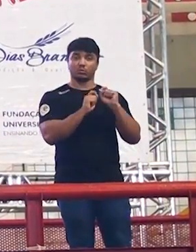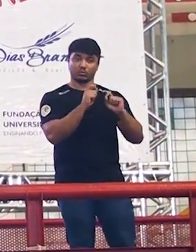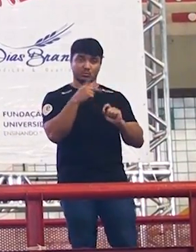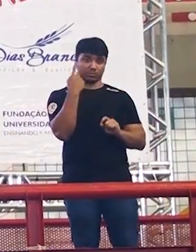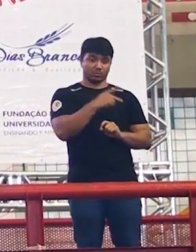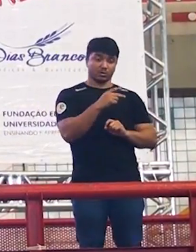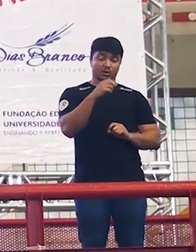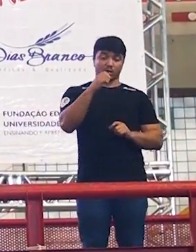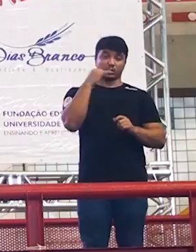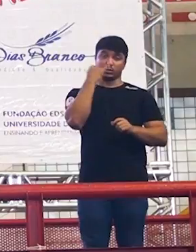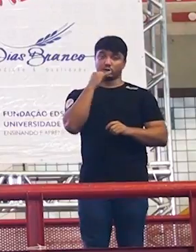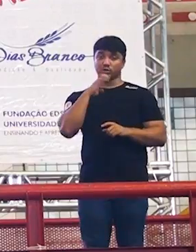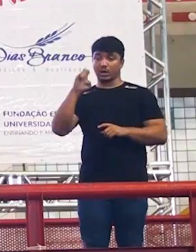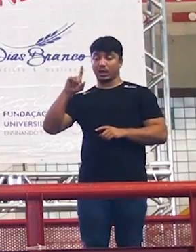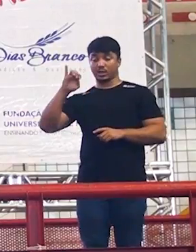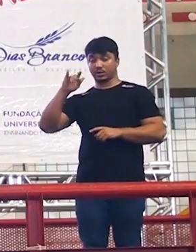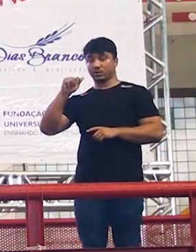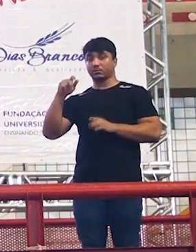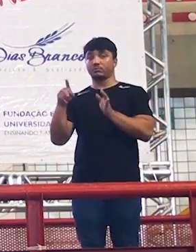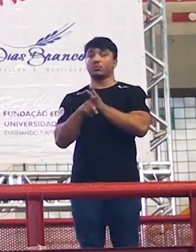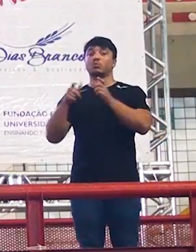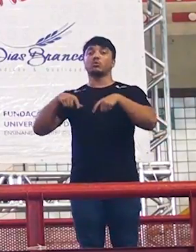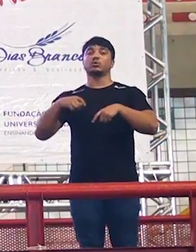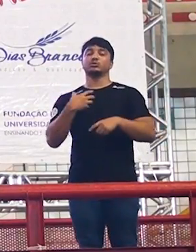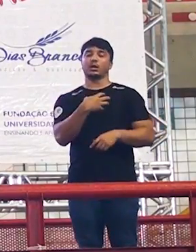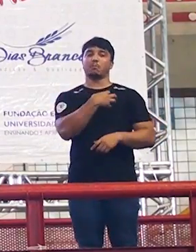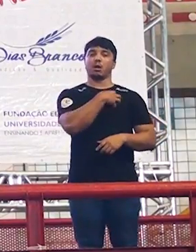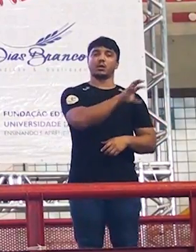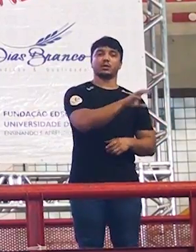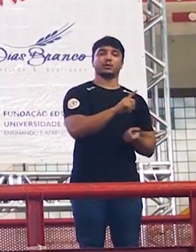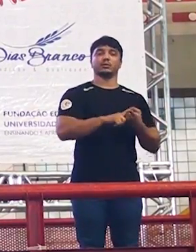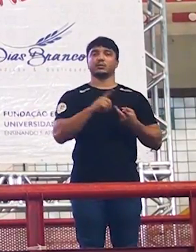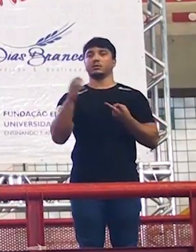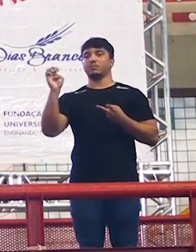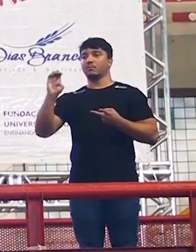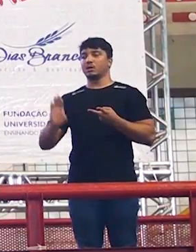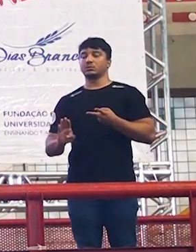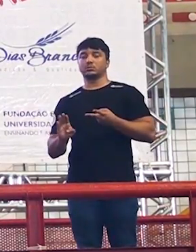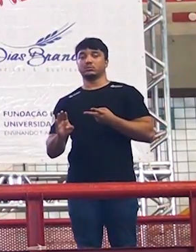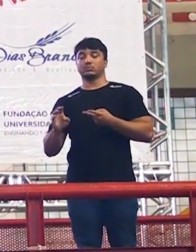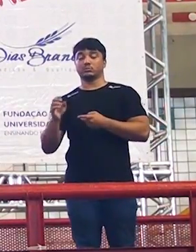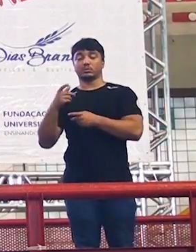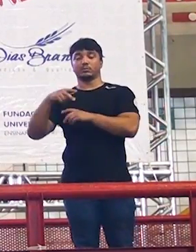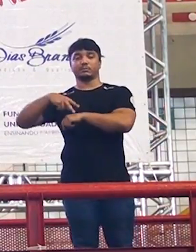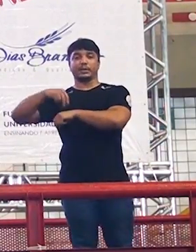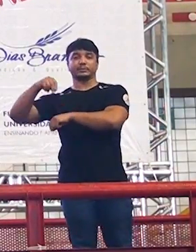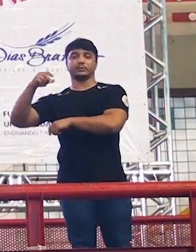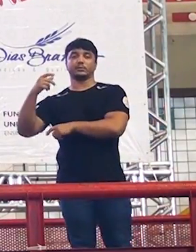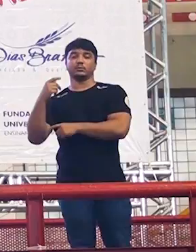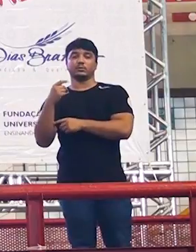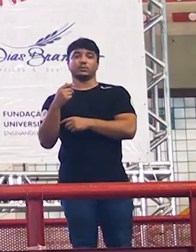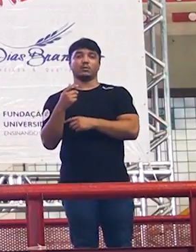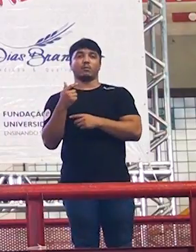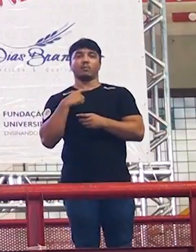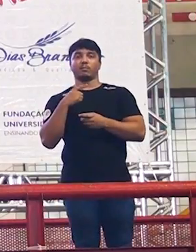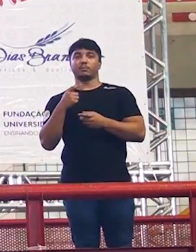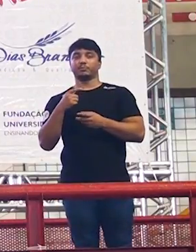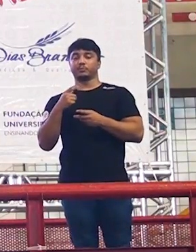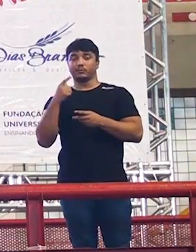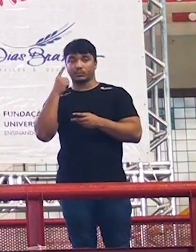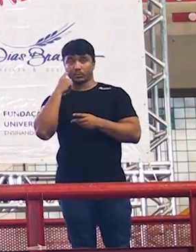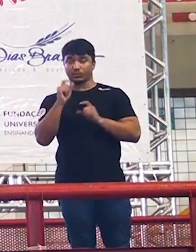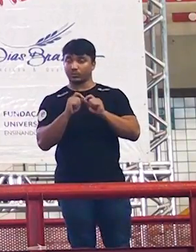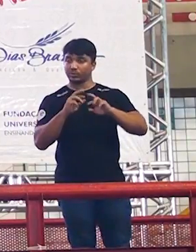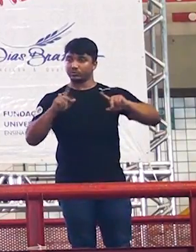energia elétrica, ela vem de fora. Ela vem da Bahia, ela vem de Brasília, de Sobradinho, ela vem de Itaipu, ela vem de fora.